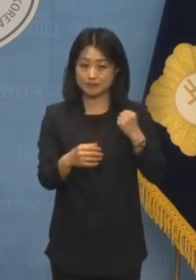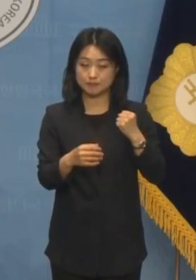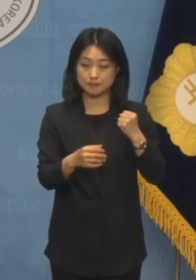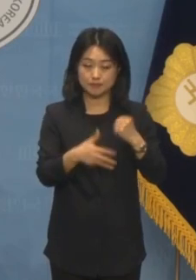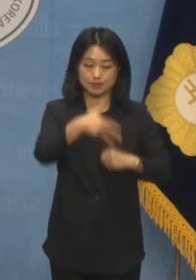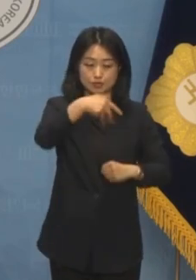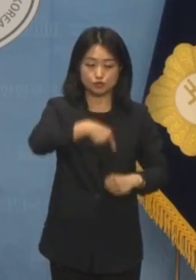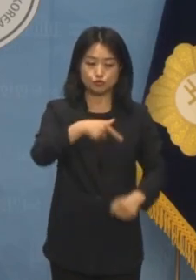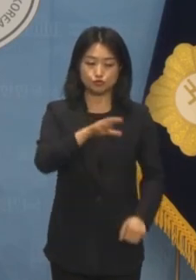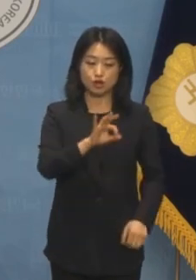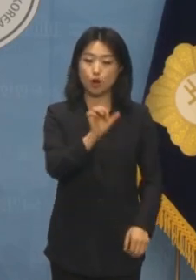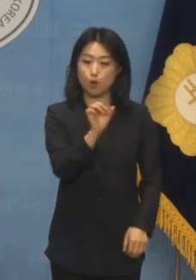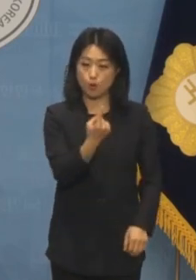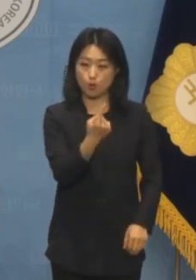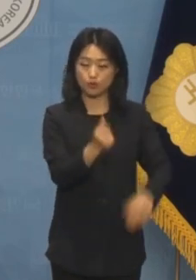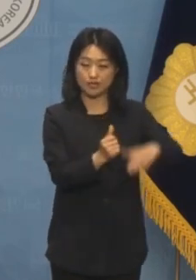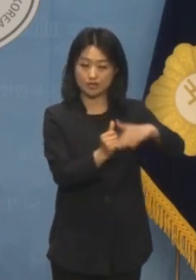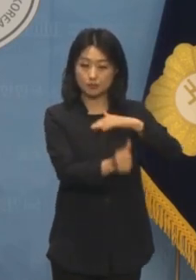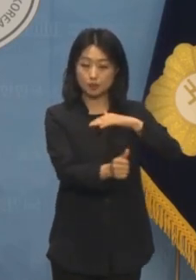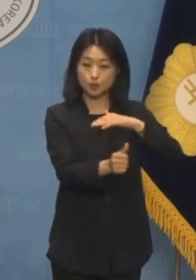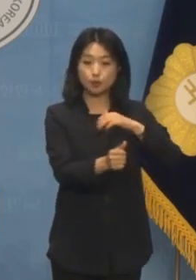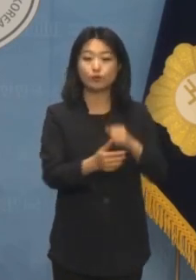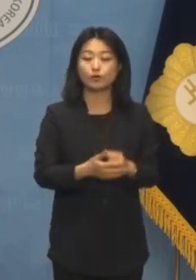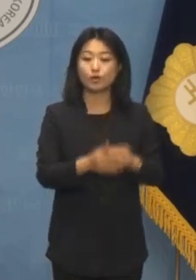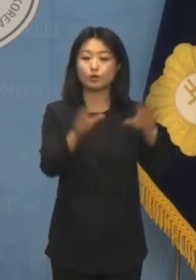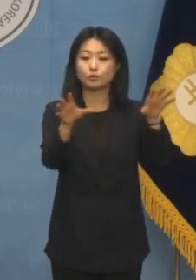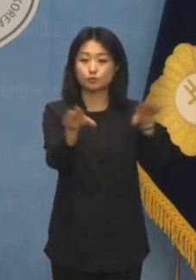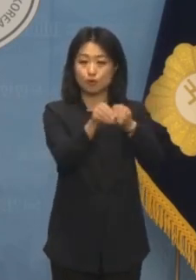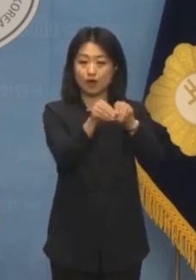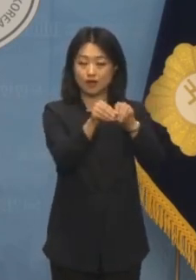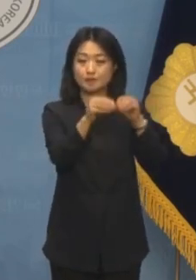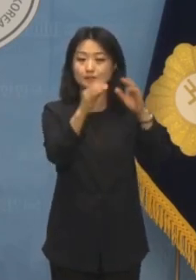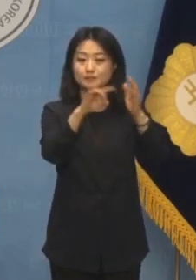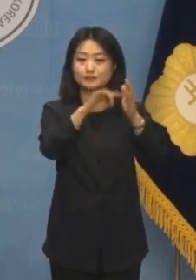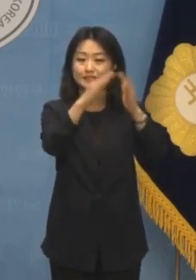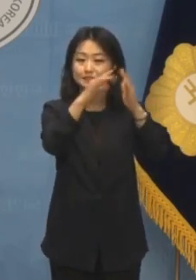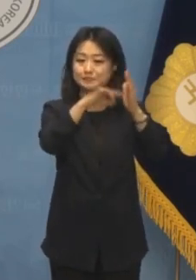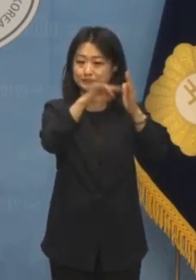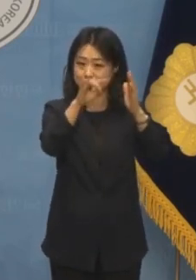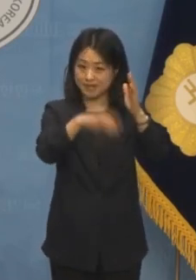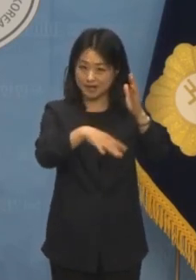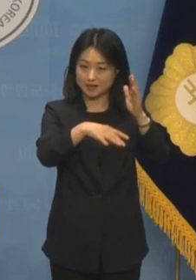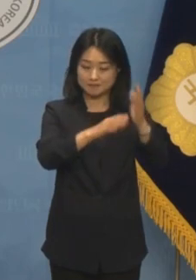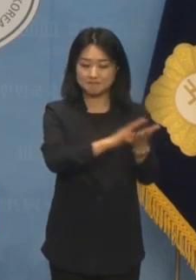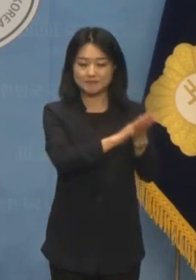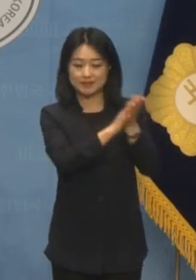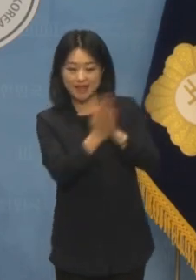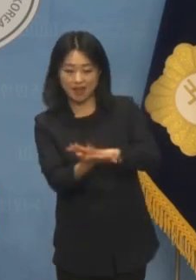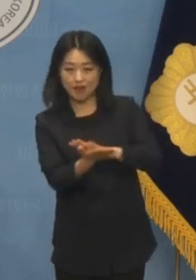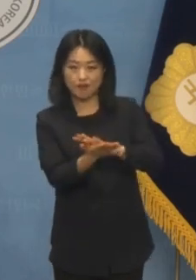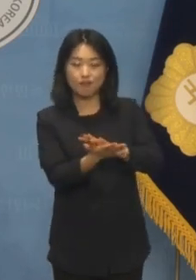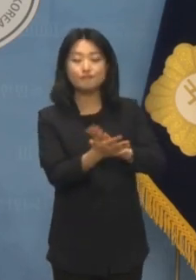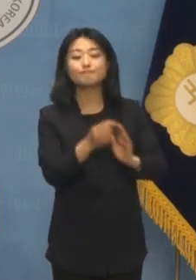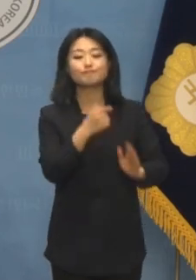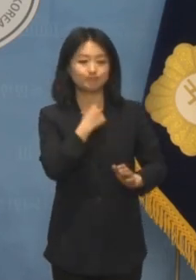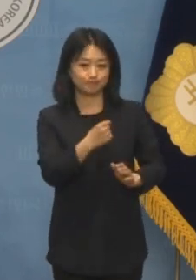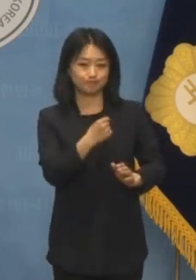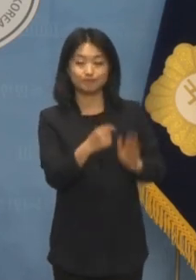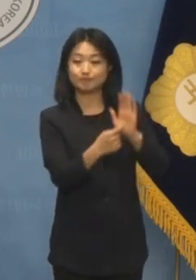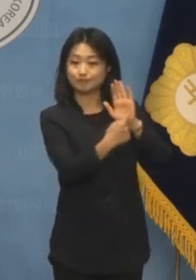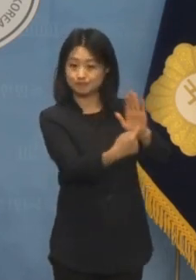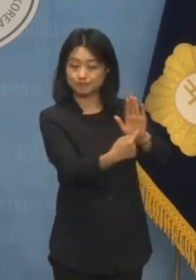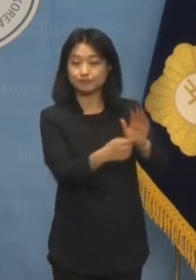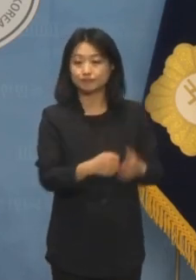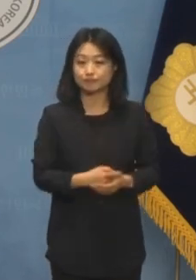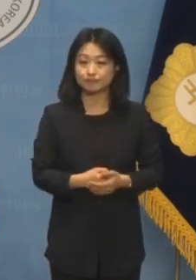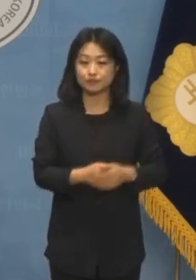추경호 원내대표는 종부세의 근본적 개편안을 제안하겠다며 화답했습니다. 윤석열